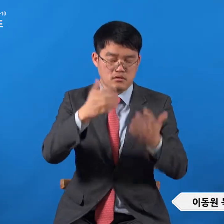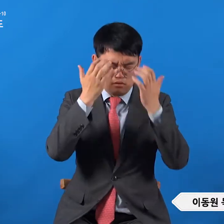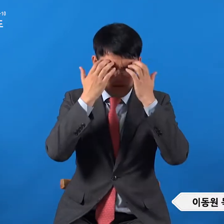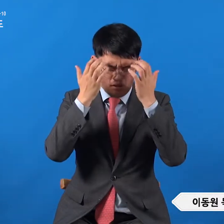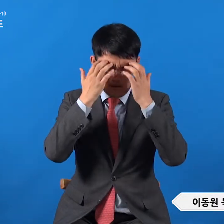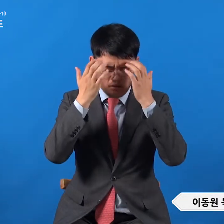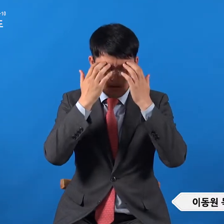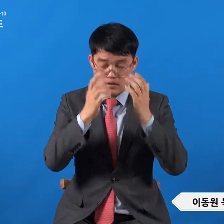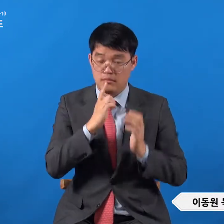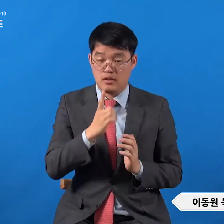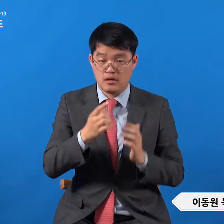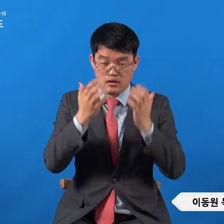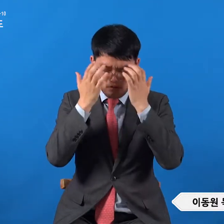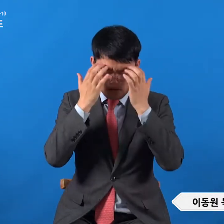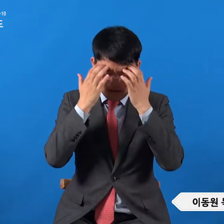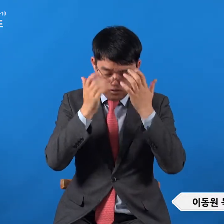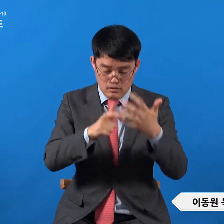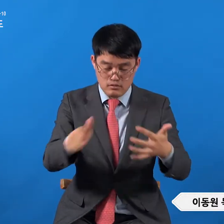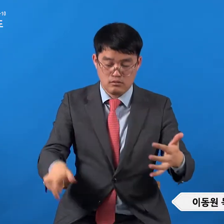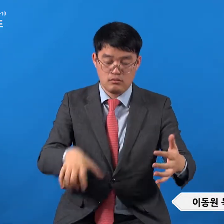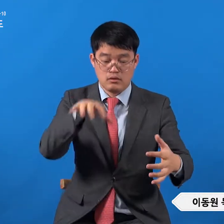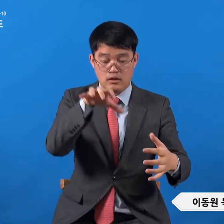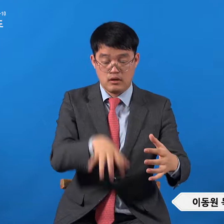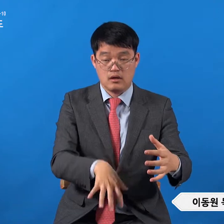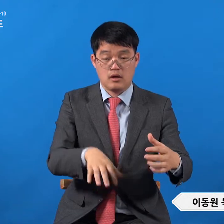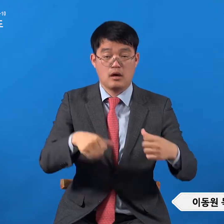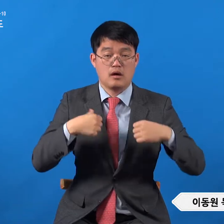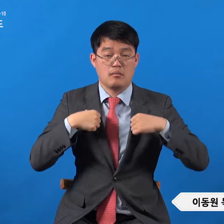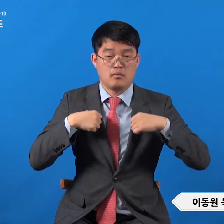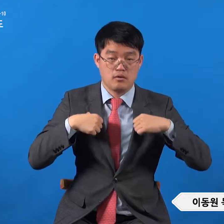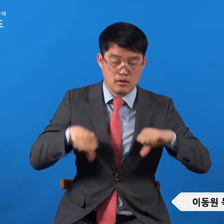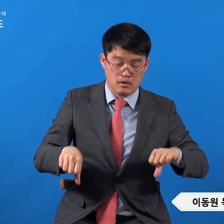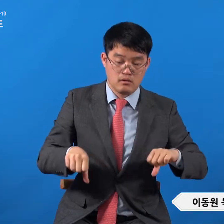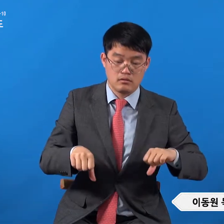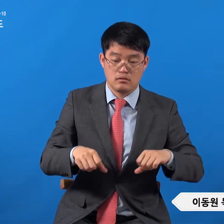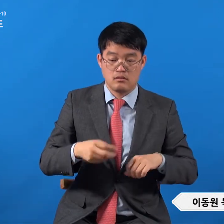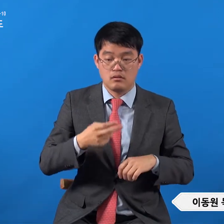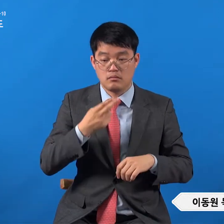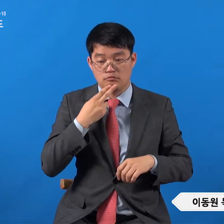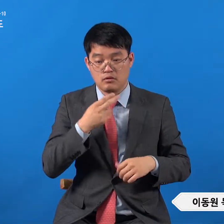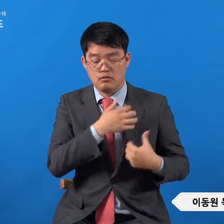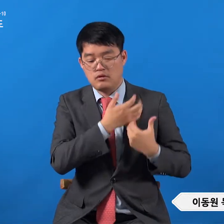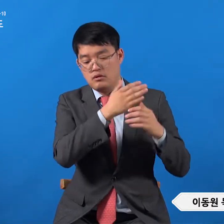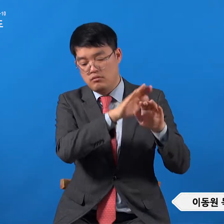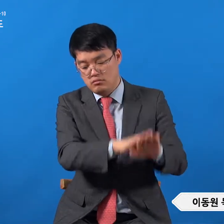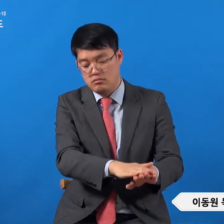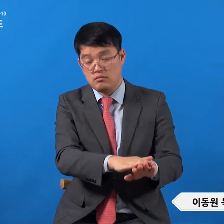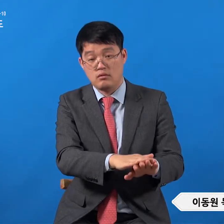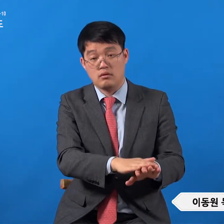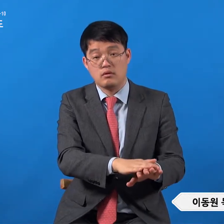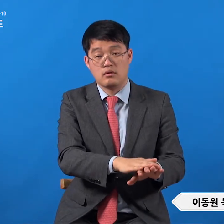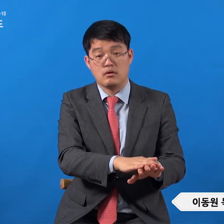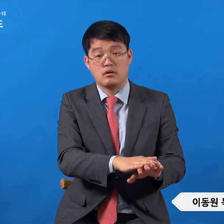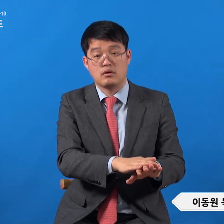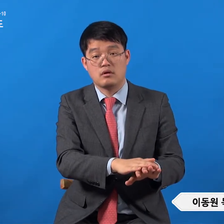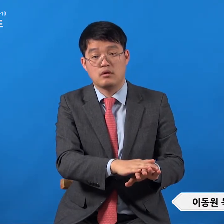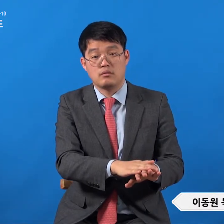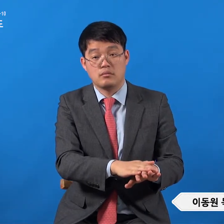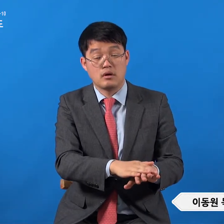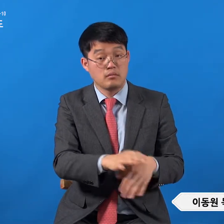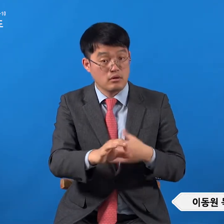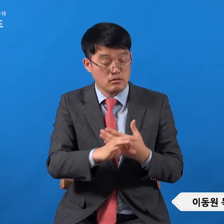그게 환난이에요. 그 환난 속에 포기할 것을 포기하라고, 내려놓을 것을 내려놓으라.